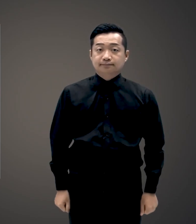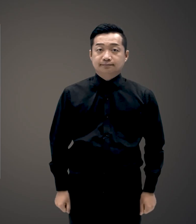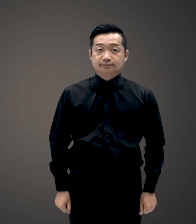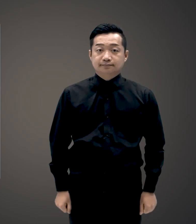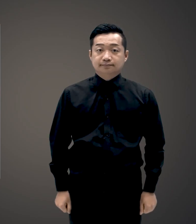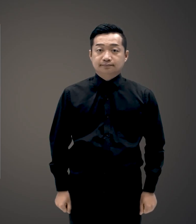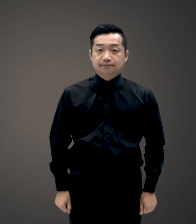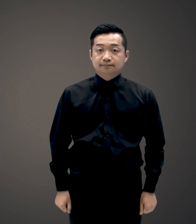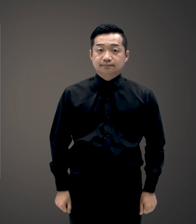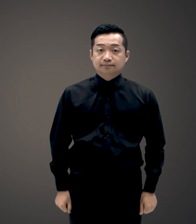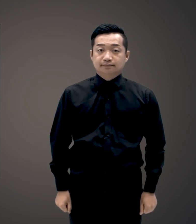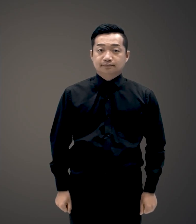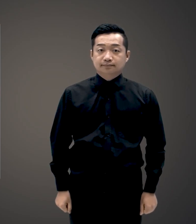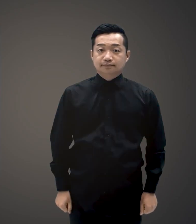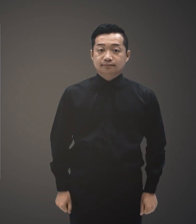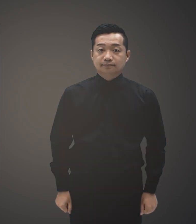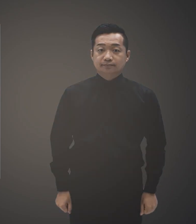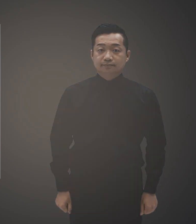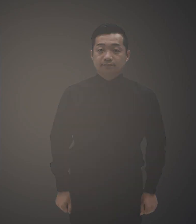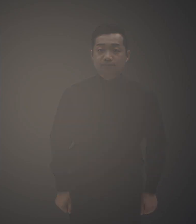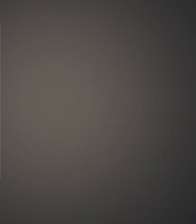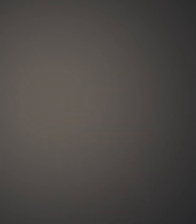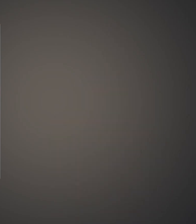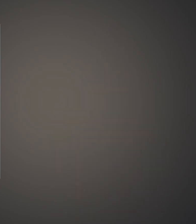열린 책들.